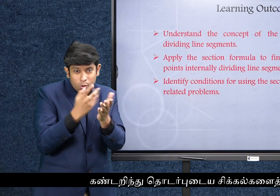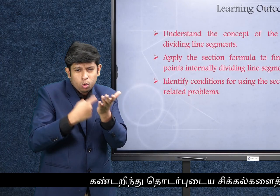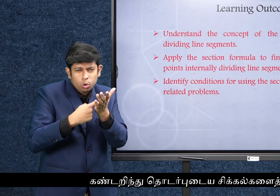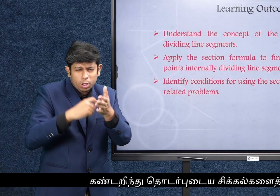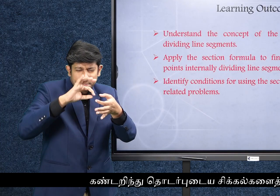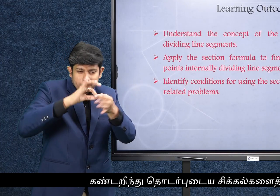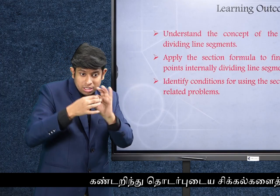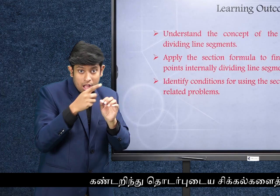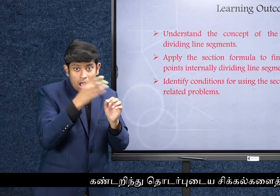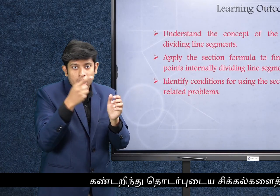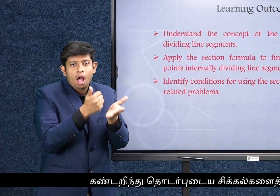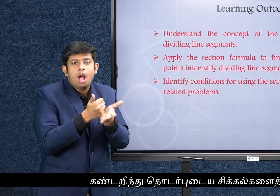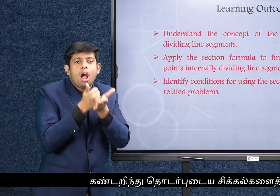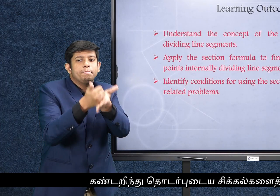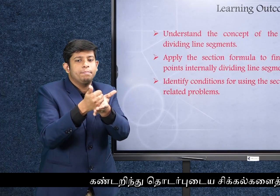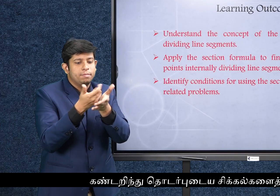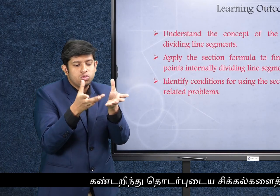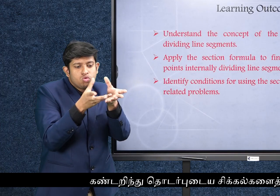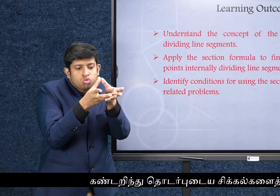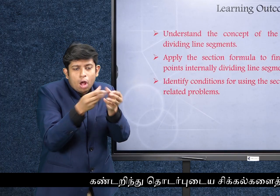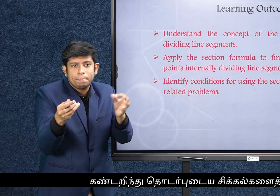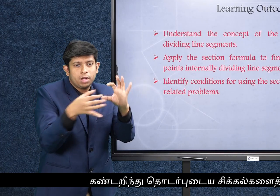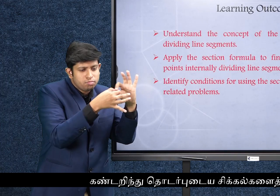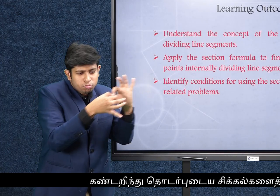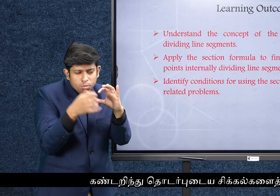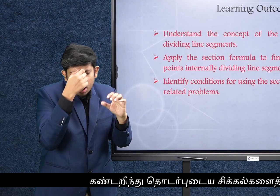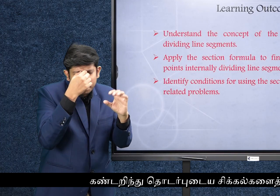கண்டறிந்து தொடர்புடைய சிக்கல்களை தீர்க்கவும்.